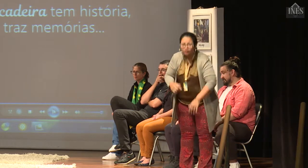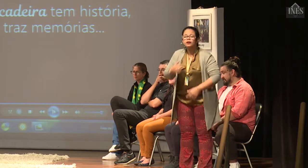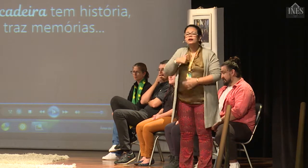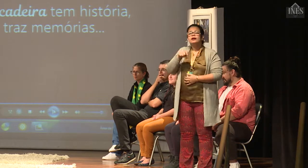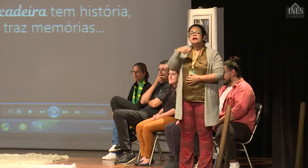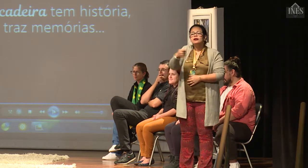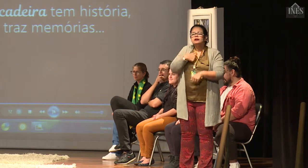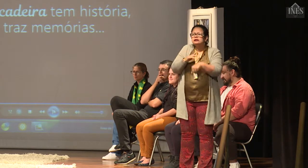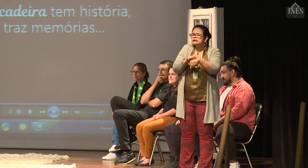Desde pequena,